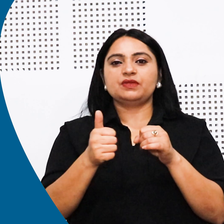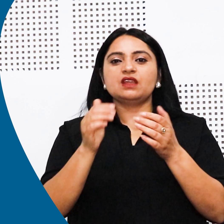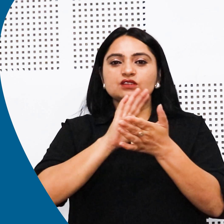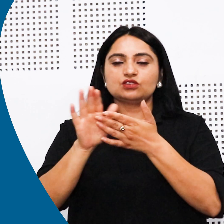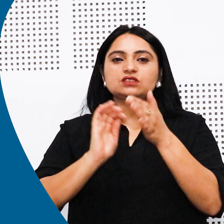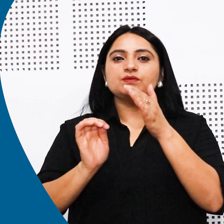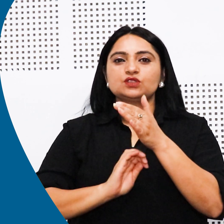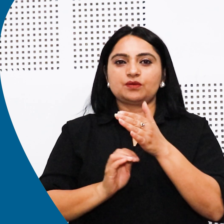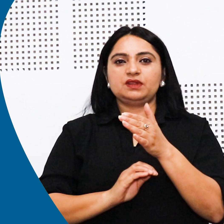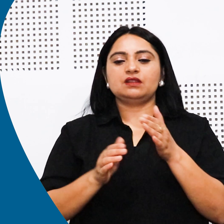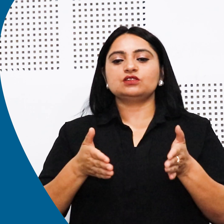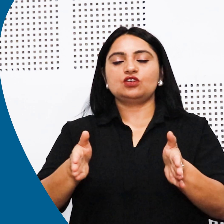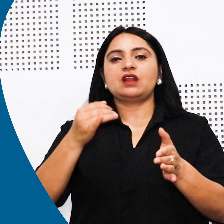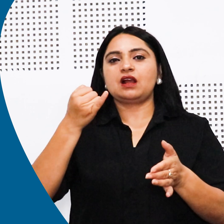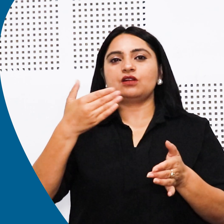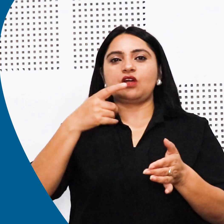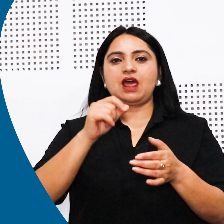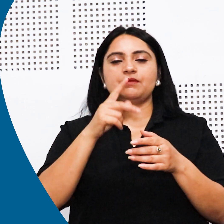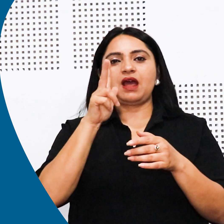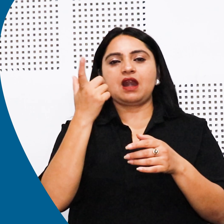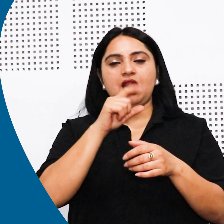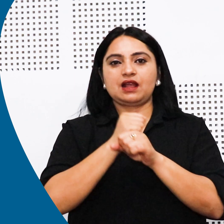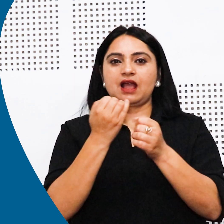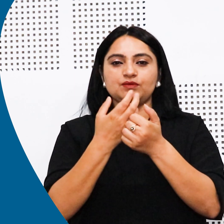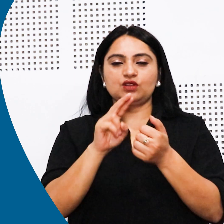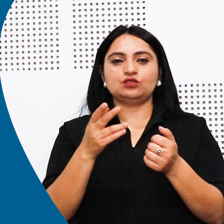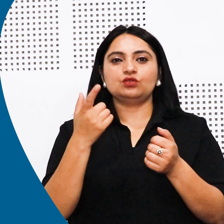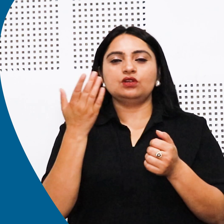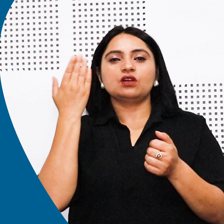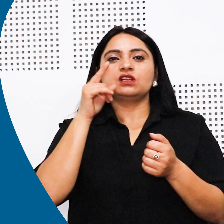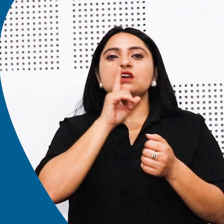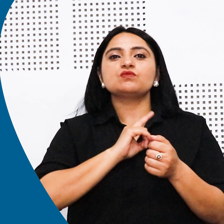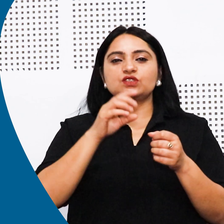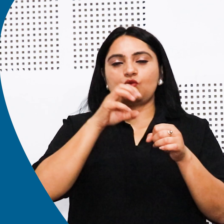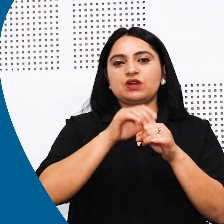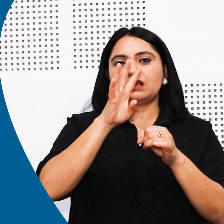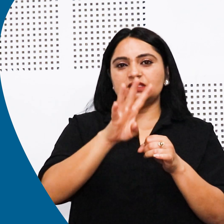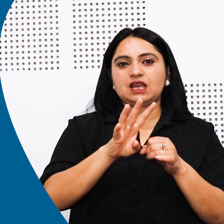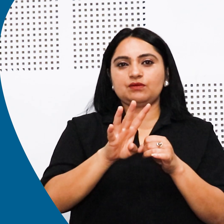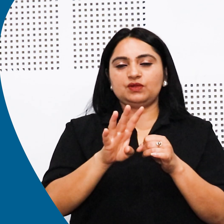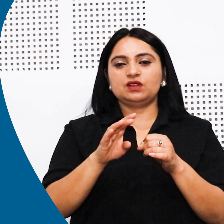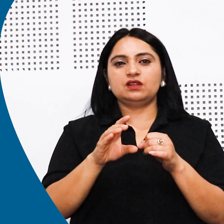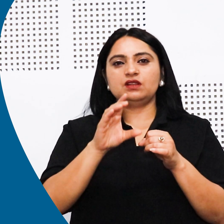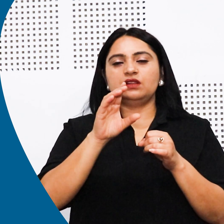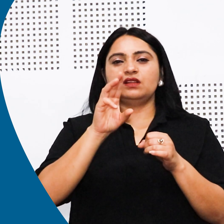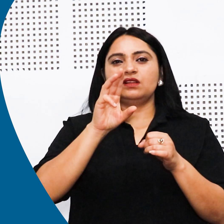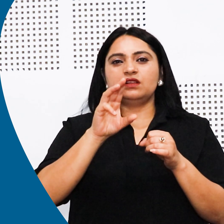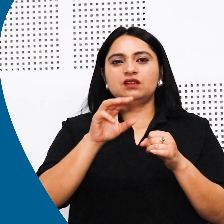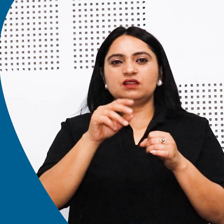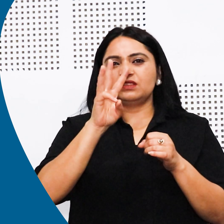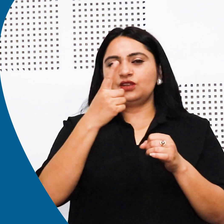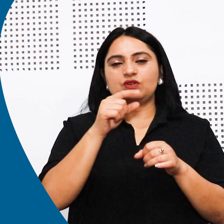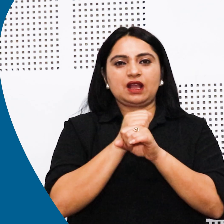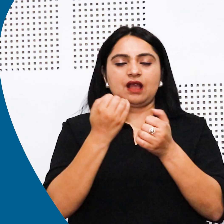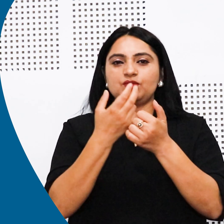सरसफाई समिति सडक ढलानमा 8 लाखको काम गरेको थियो भने गत वर्ष नै वडा नम्बर 4 मा मधुबासा टोल विकास संस्थाले 3 वटा काम